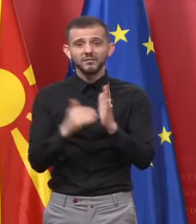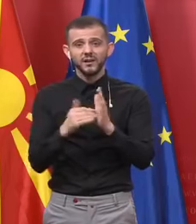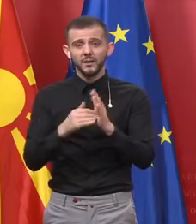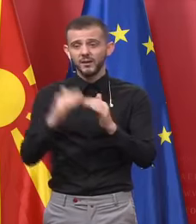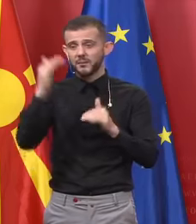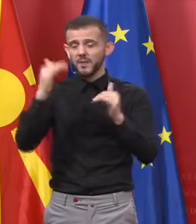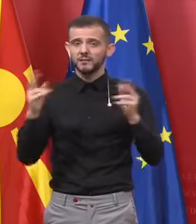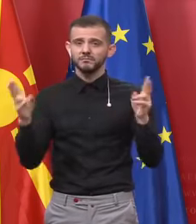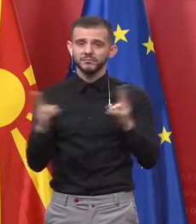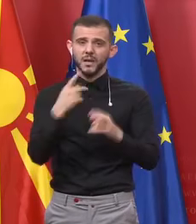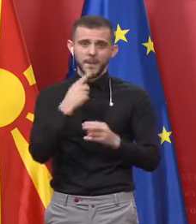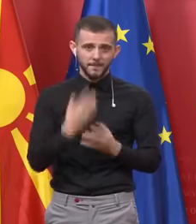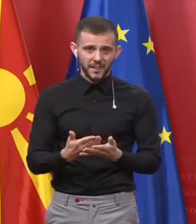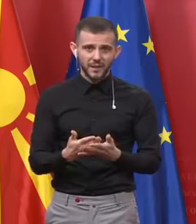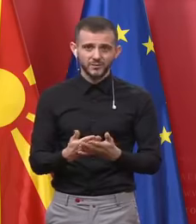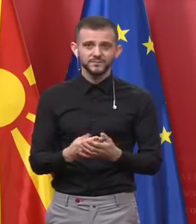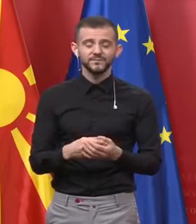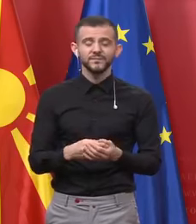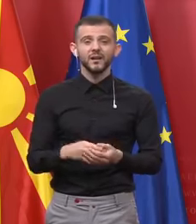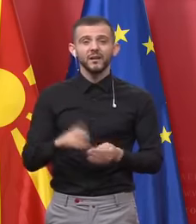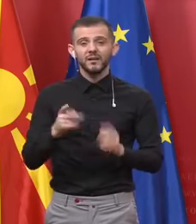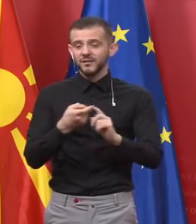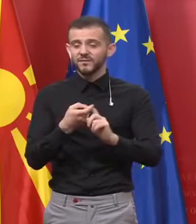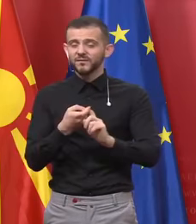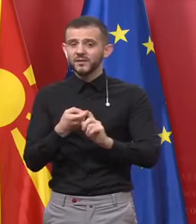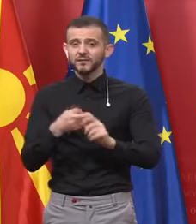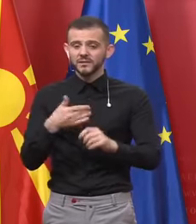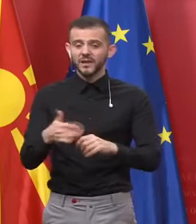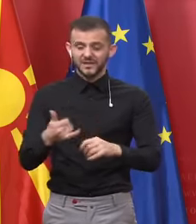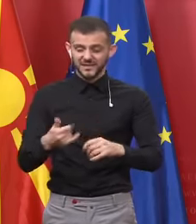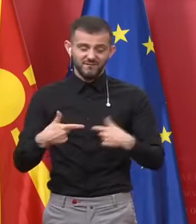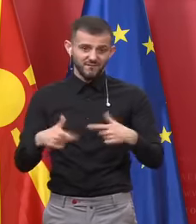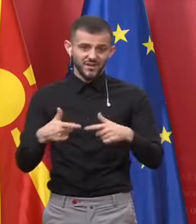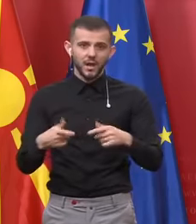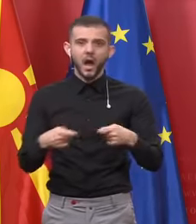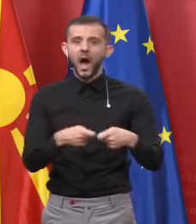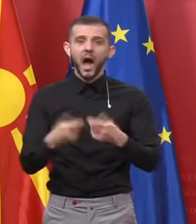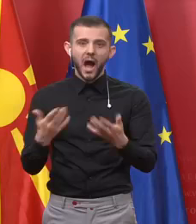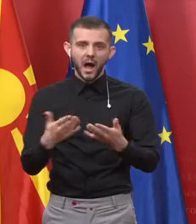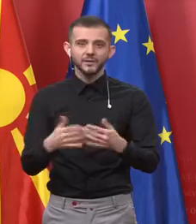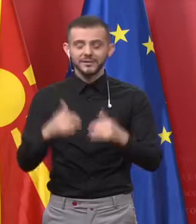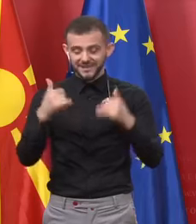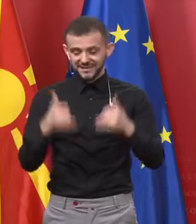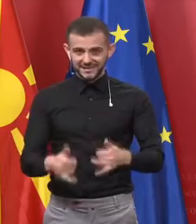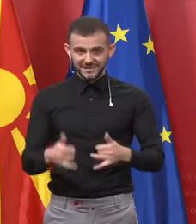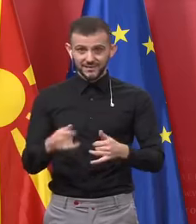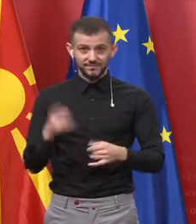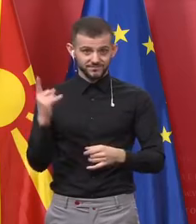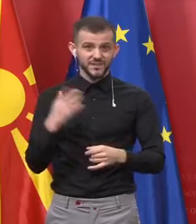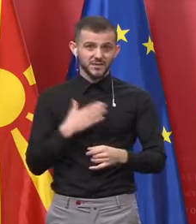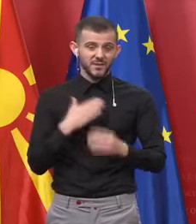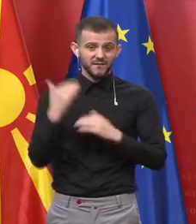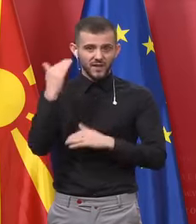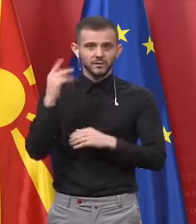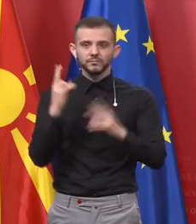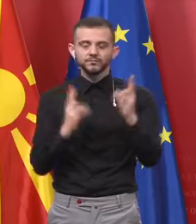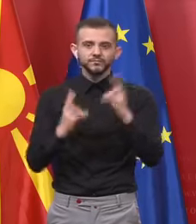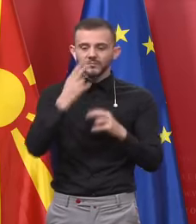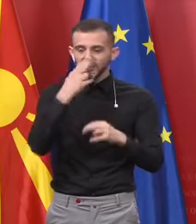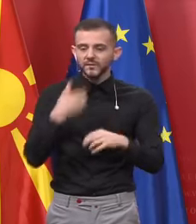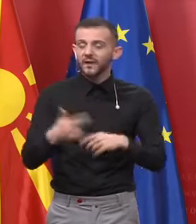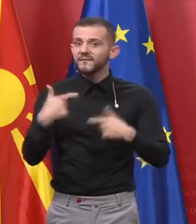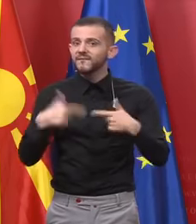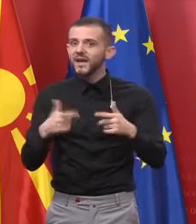да попуштат. Во однос на тоа како ќе биде организиран овој викенд кој што е пред нас, во овој момент заседава на владата, имаше